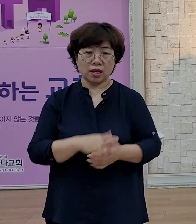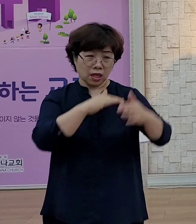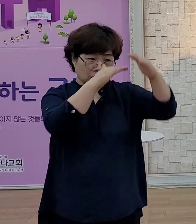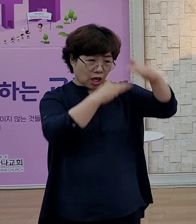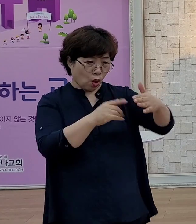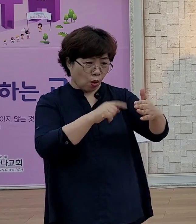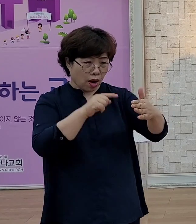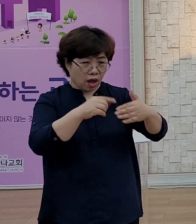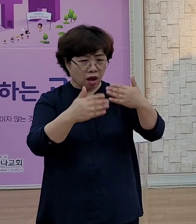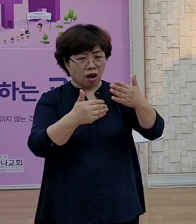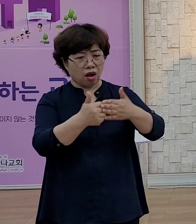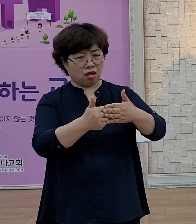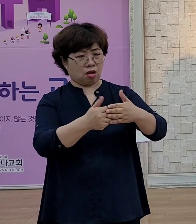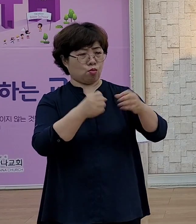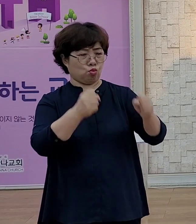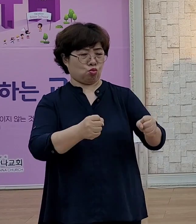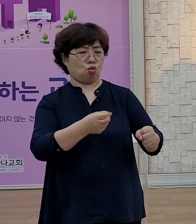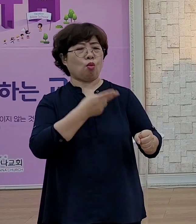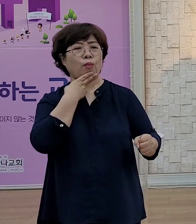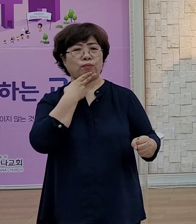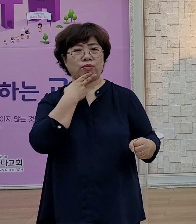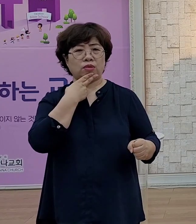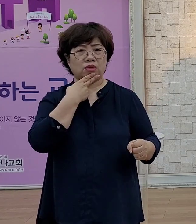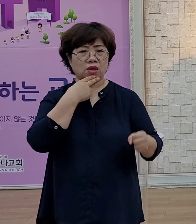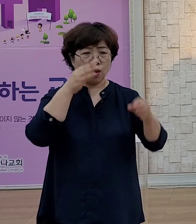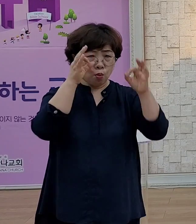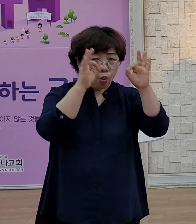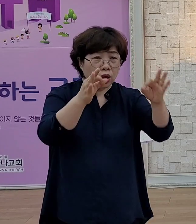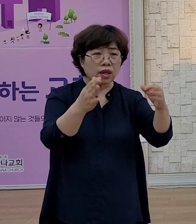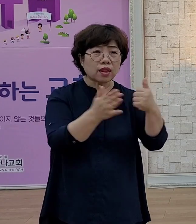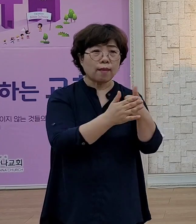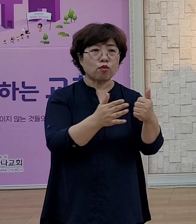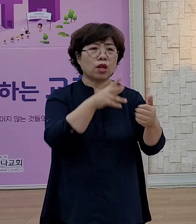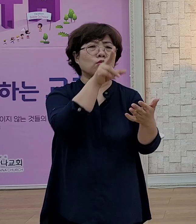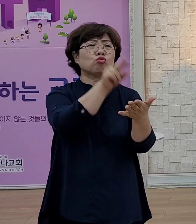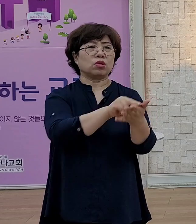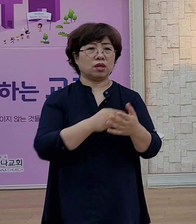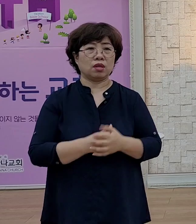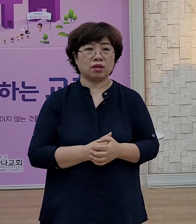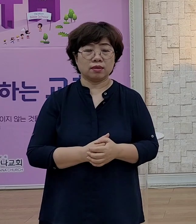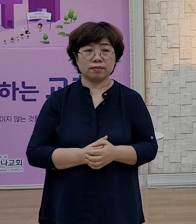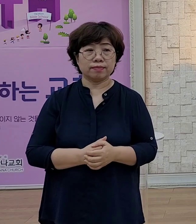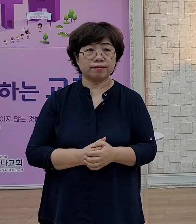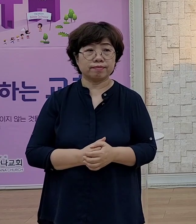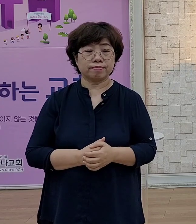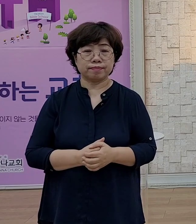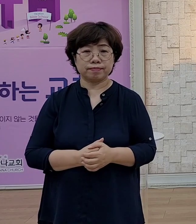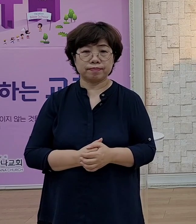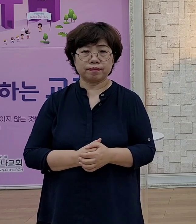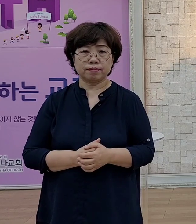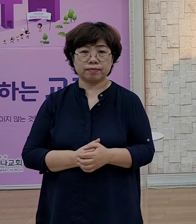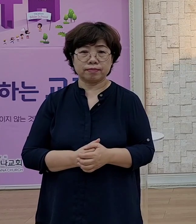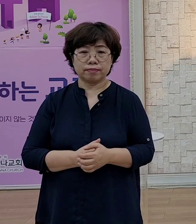하나님은 존재하지 않는다라는 게 문제다는 거예요.